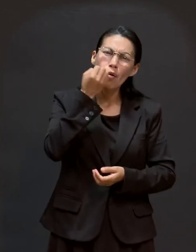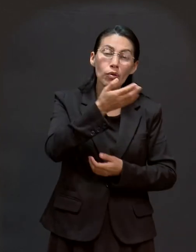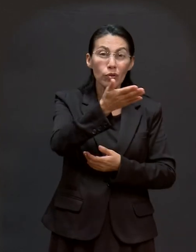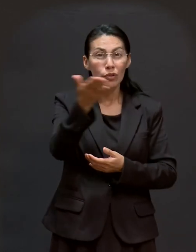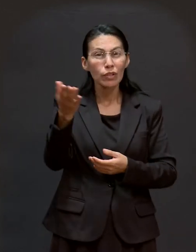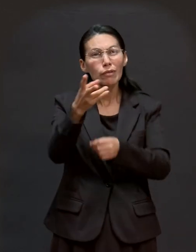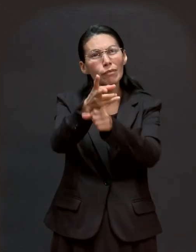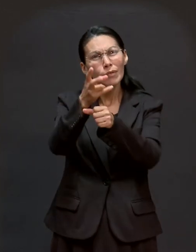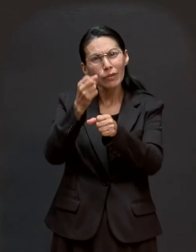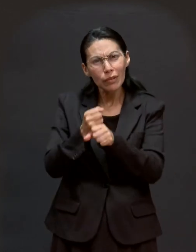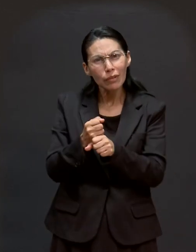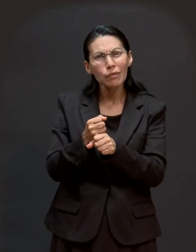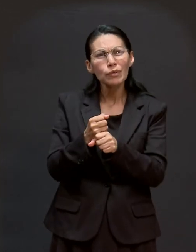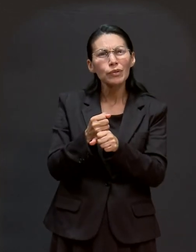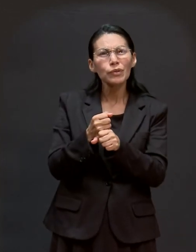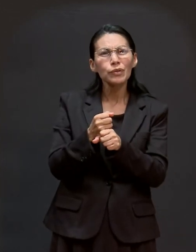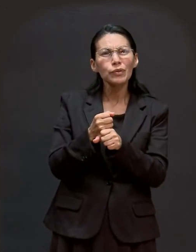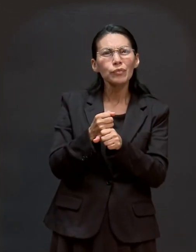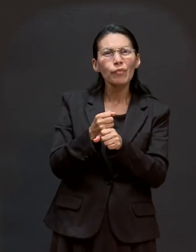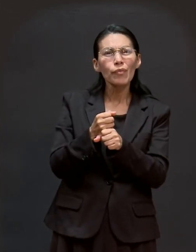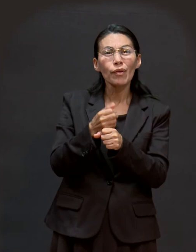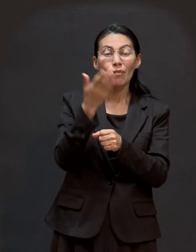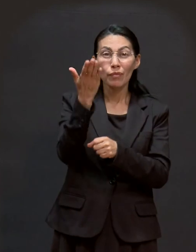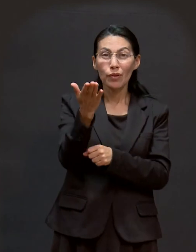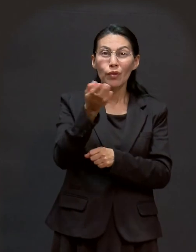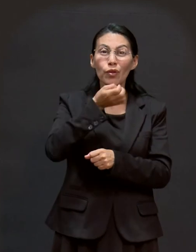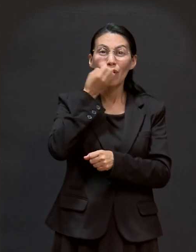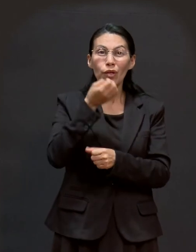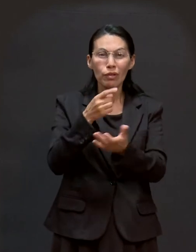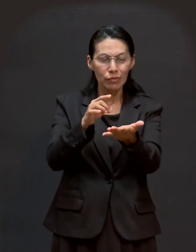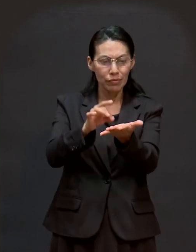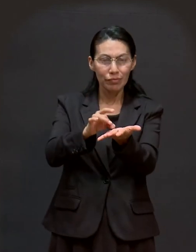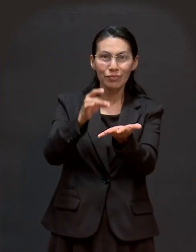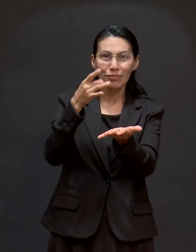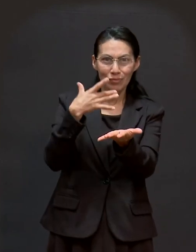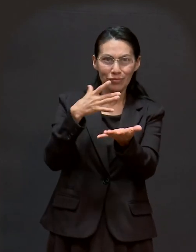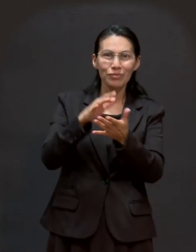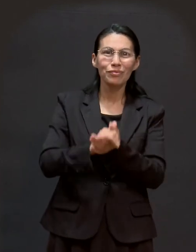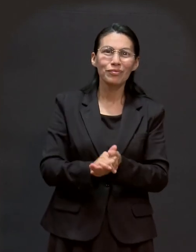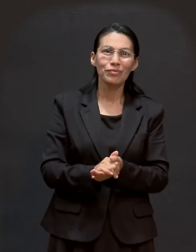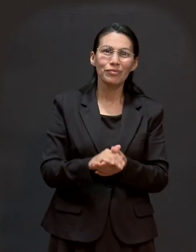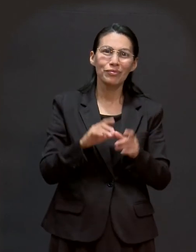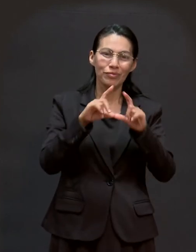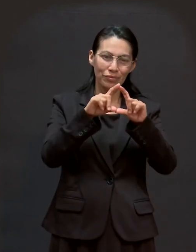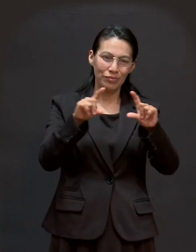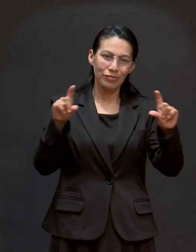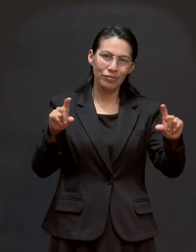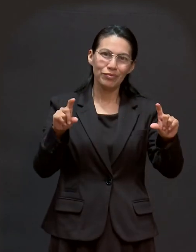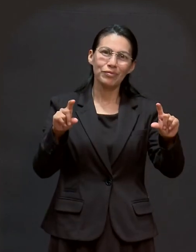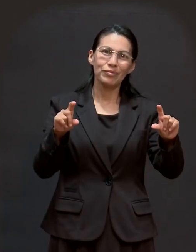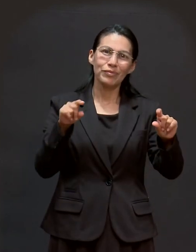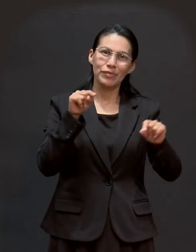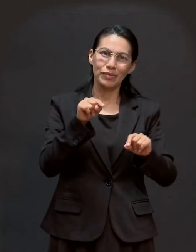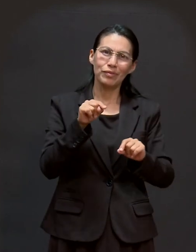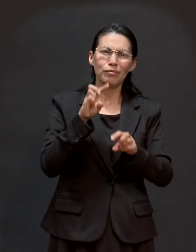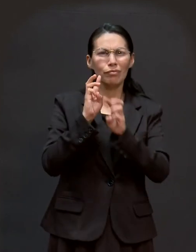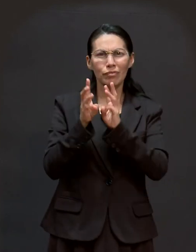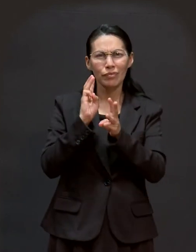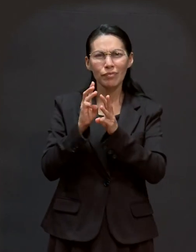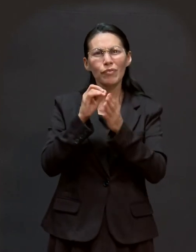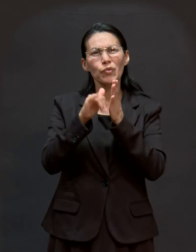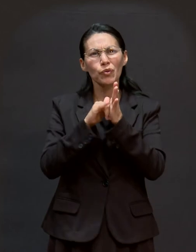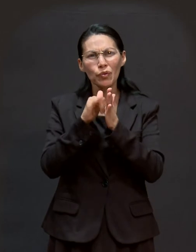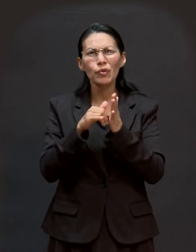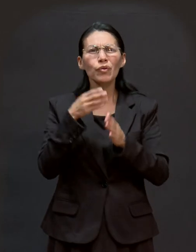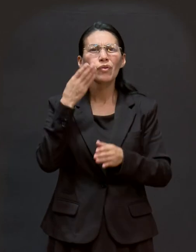peticiones e invitamos a todos los que nos están mirando a que envíen sus pedidos de oración a los medios que van